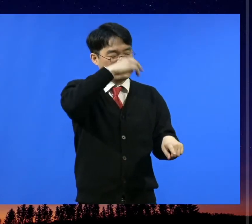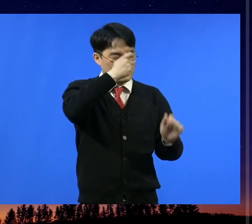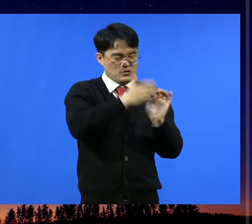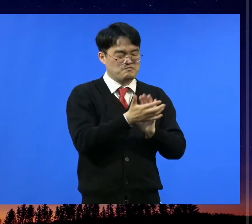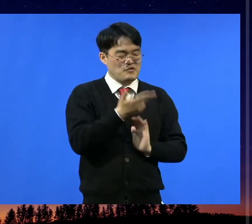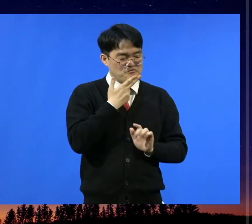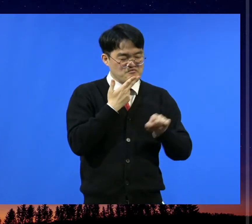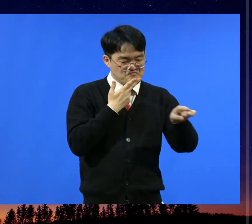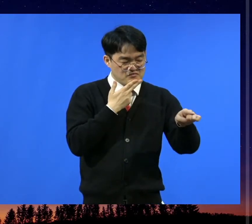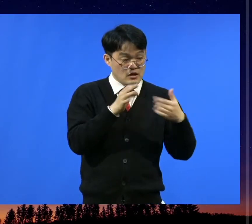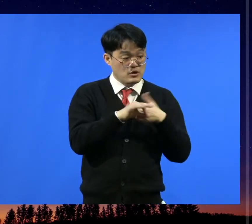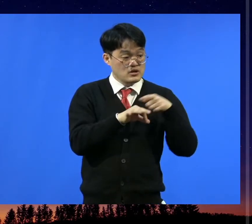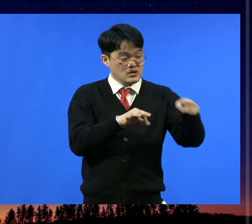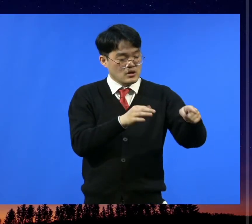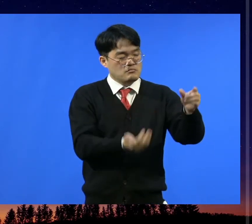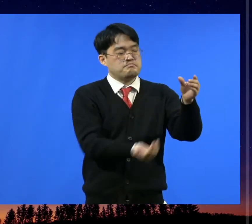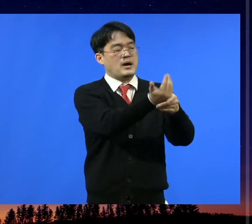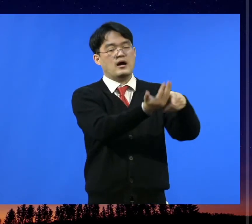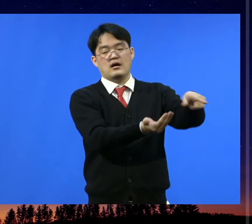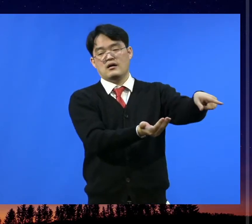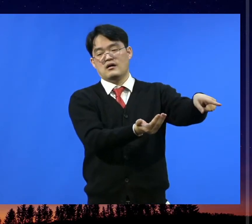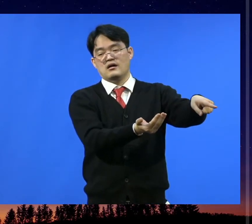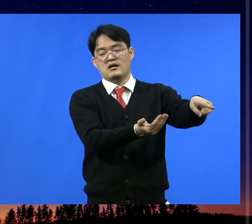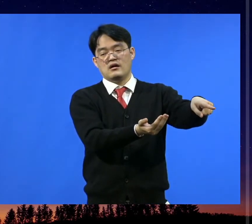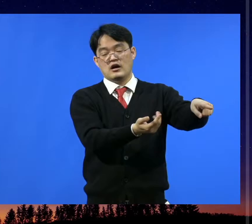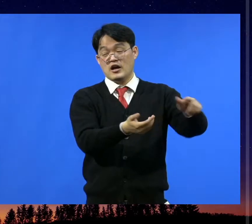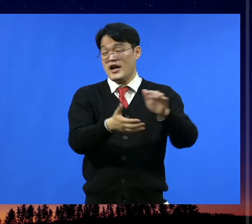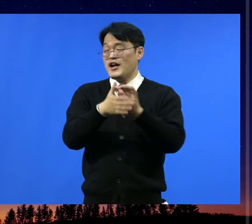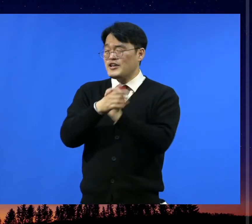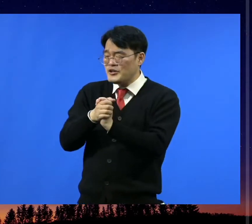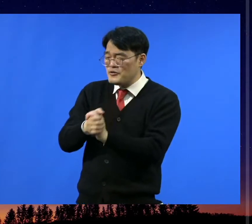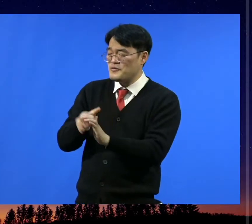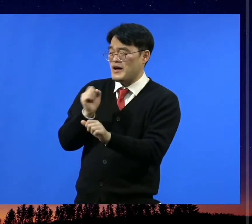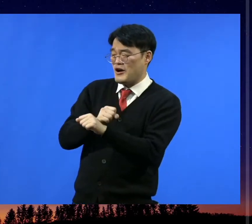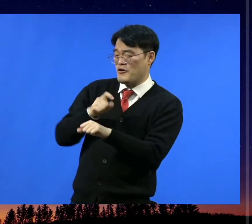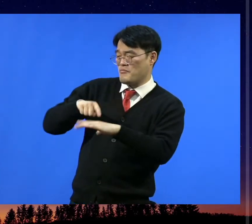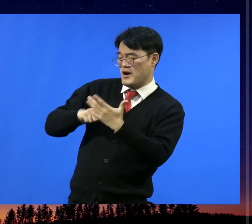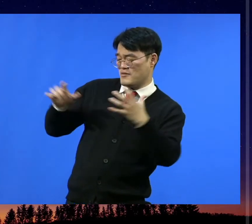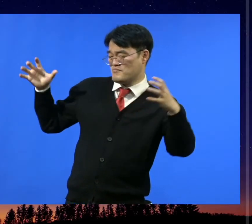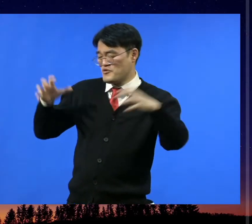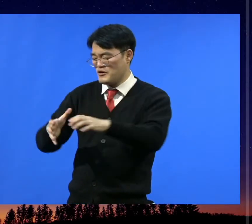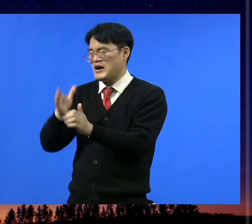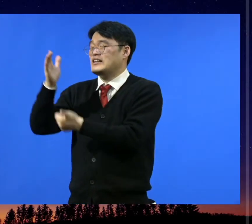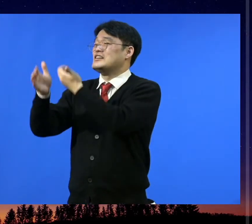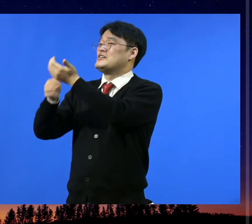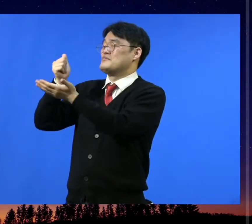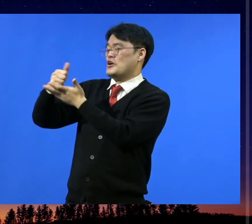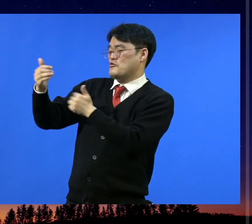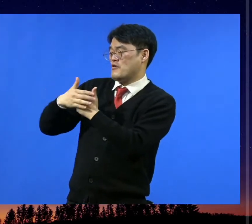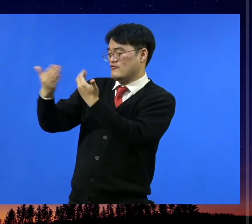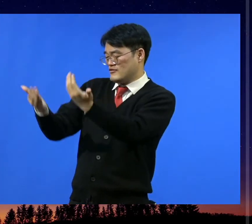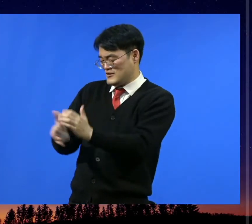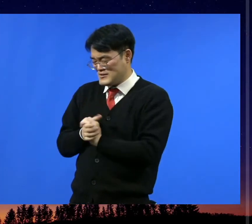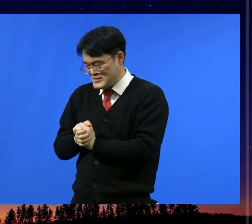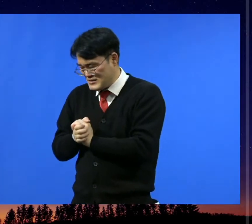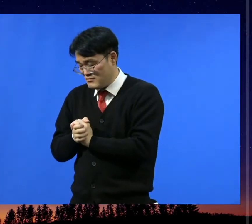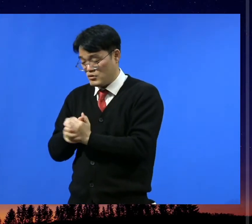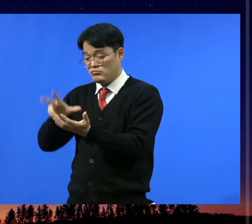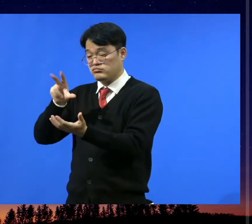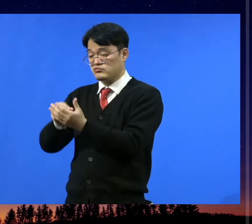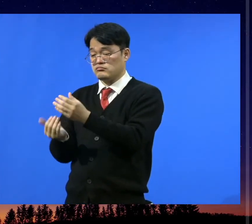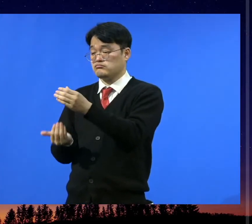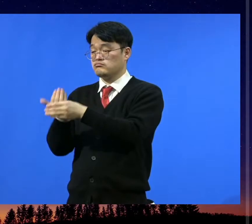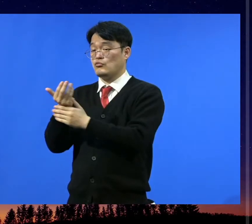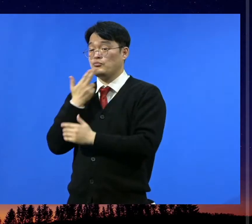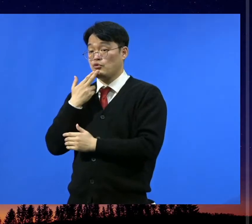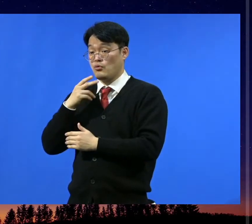예, 기도하지 않고 마음을 놓았던 것, 기도를 막 하고 막 그냥 하나님, 그럴 때는 어려운 일인데도